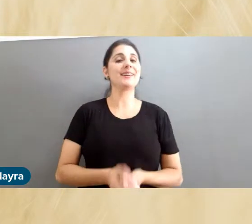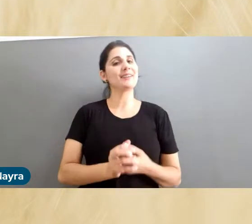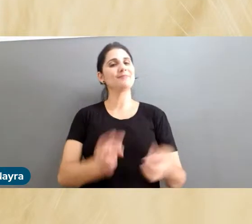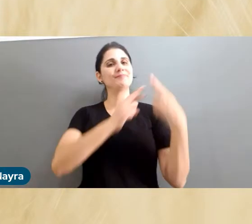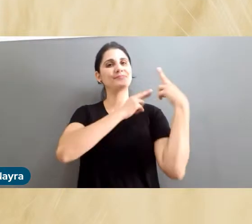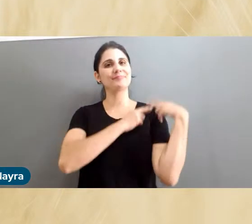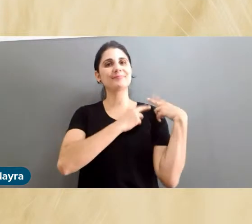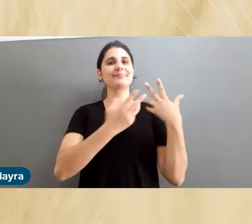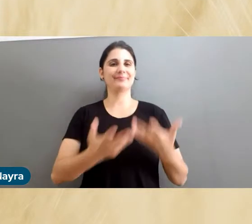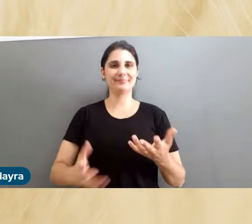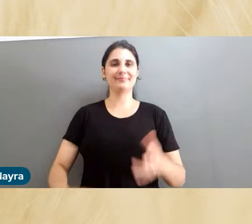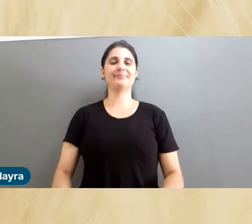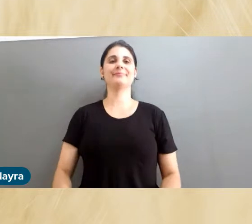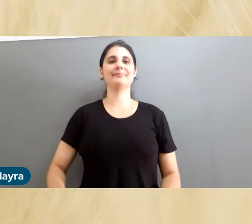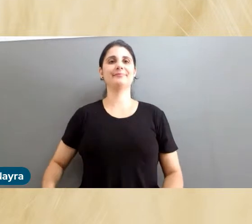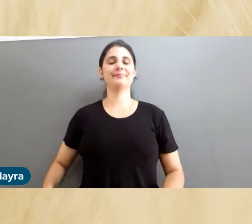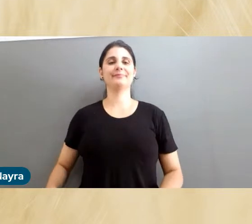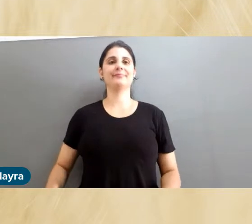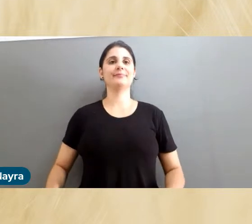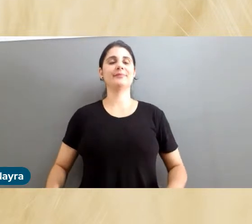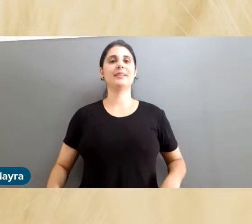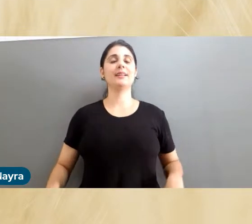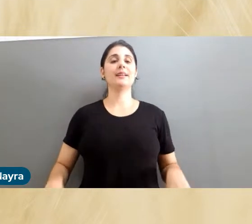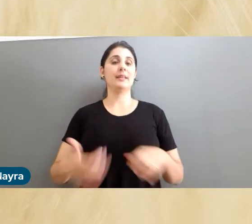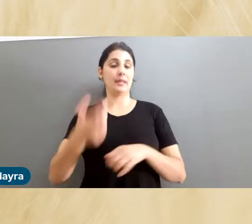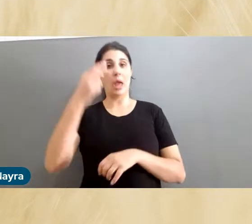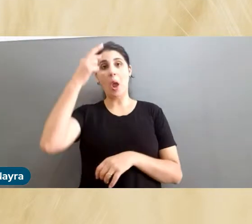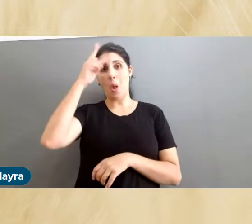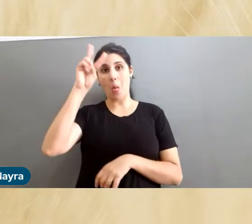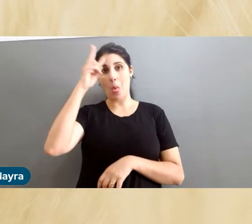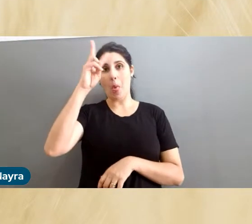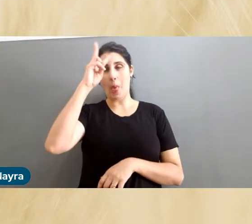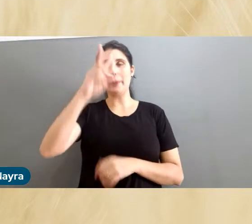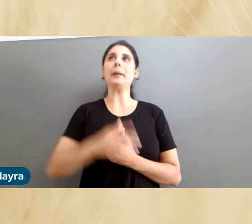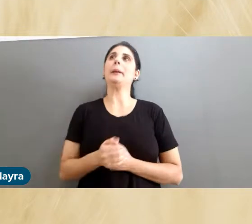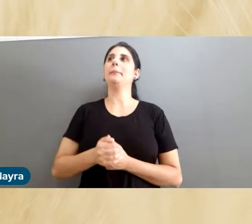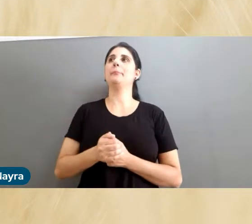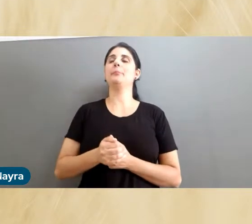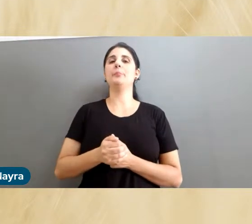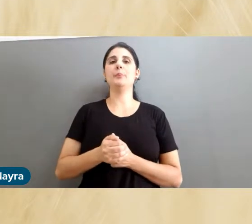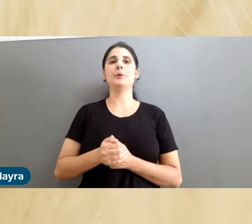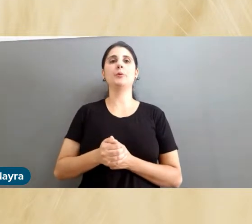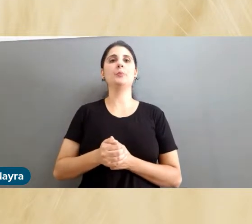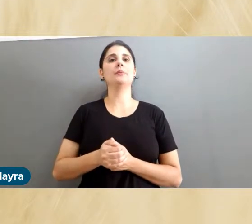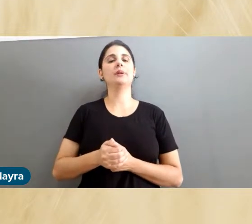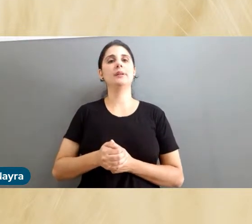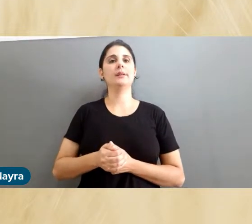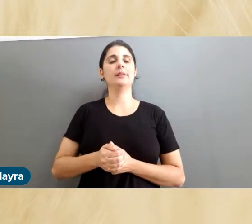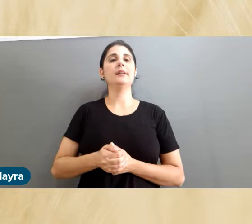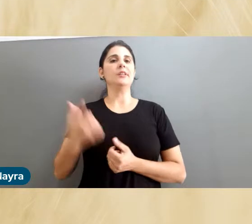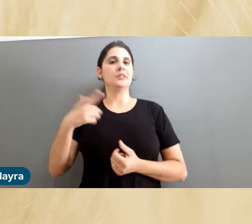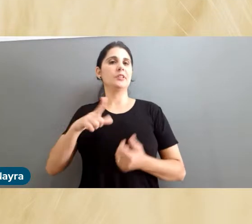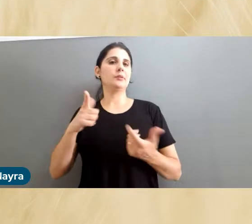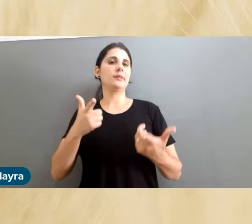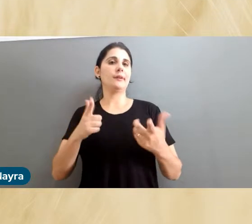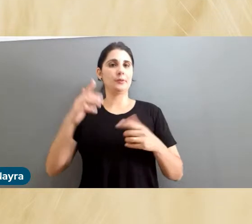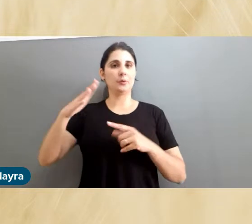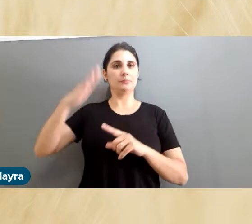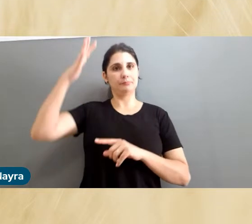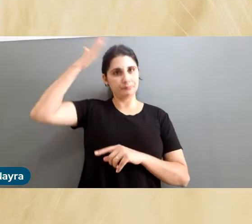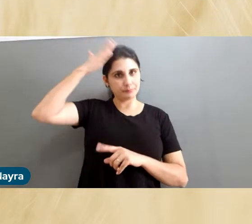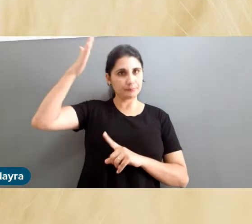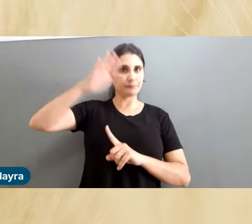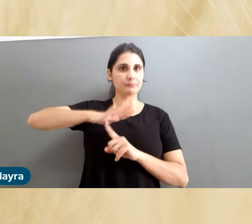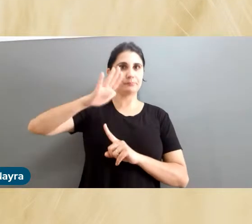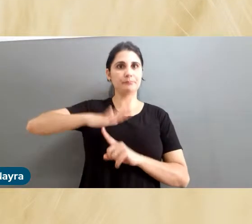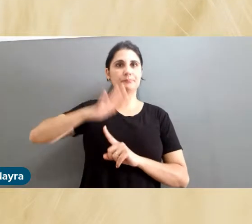também. Me recordo que uma vez fazia uma apresentação na Federação Espírita do Estado do Paraná, e uma senhora